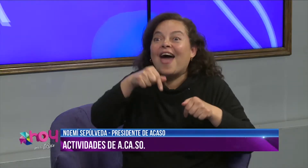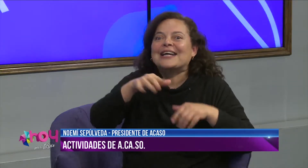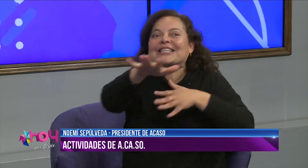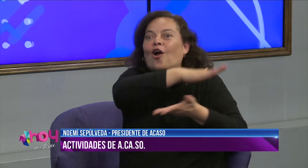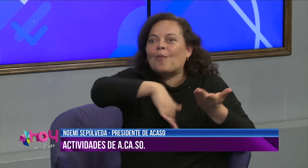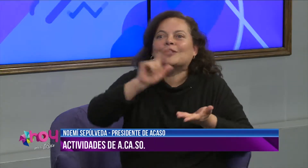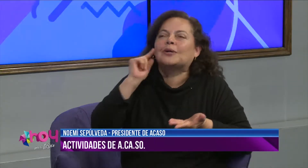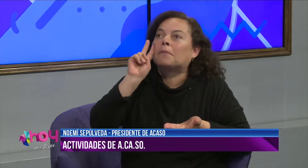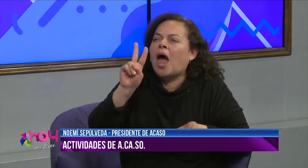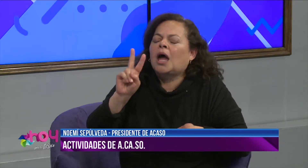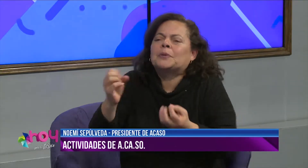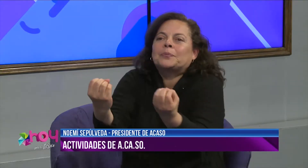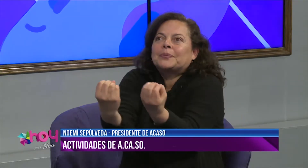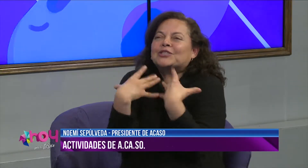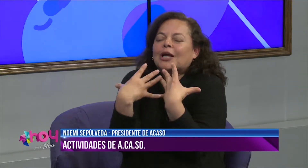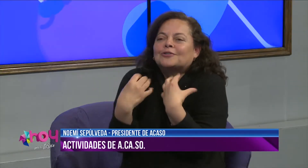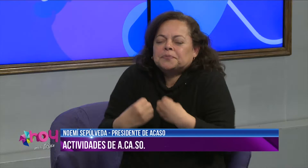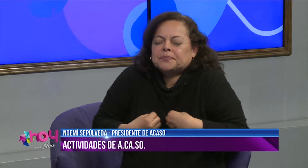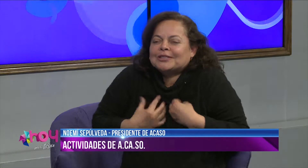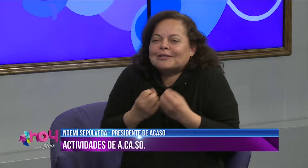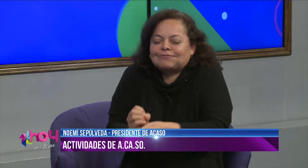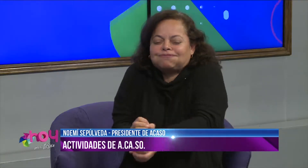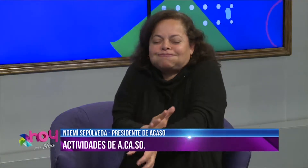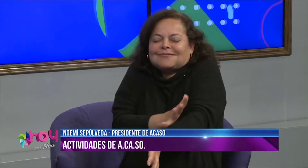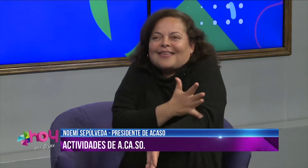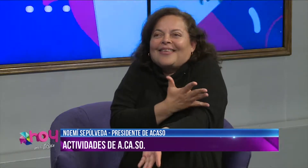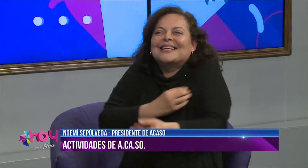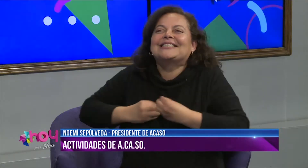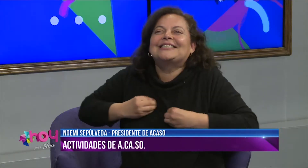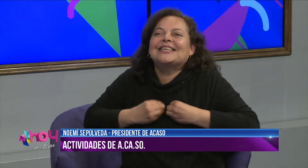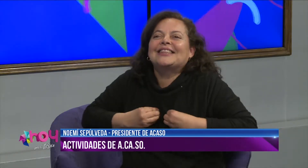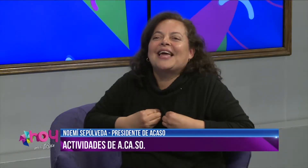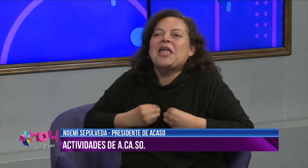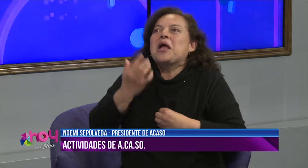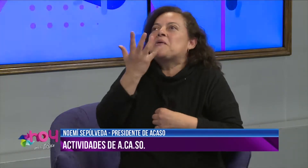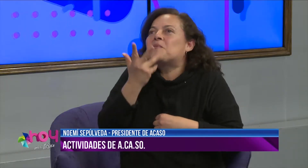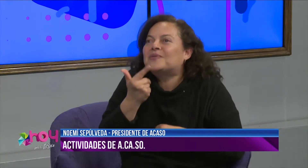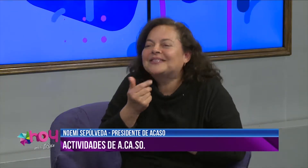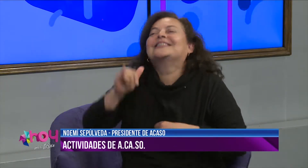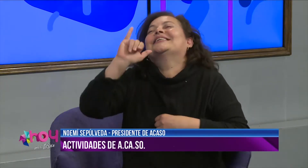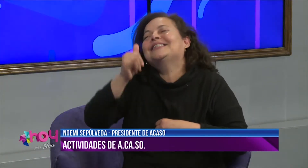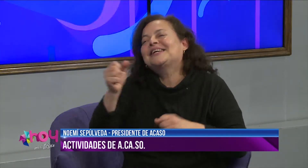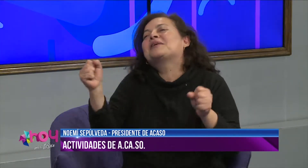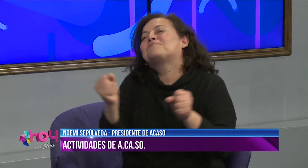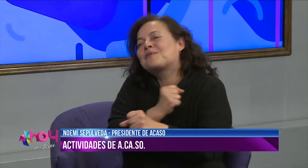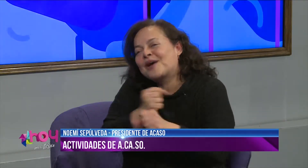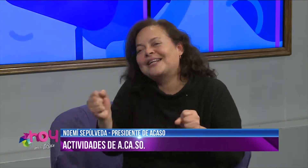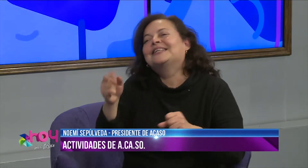las imágenes del himno, la comunidad sorda realmente ahí podemos sentir lo que es el himno. Ahí nos genera esa sensación y